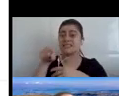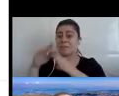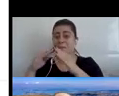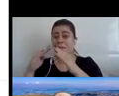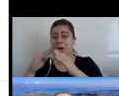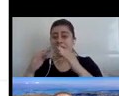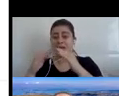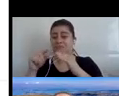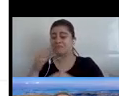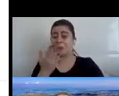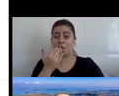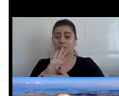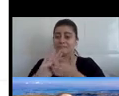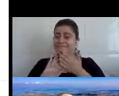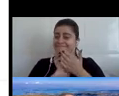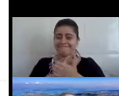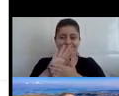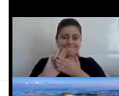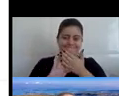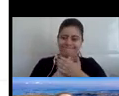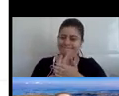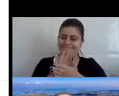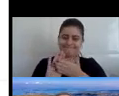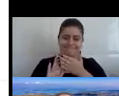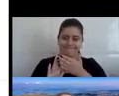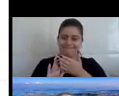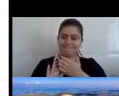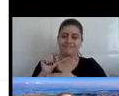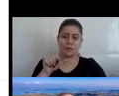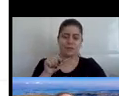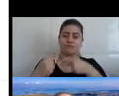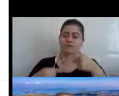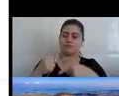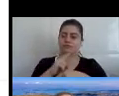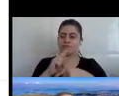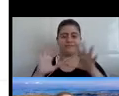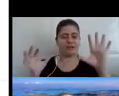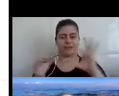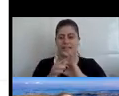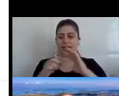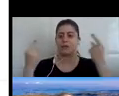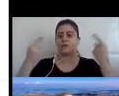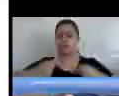políticas públicas, principalmente de alimentação, e políticas urbanas não integradas. Esse é um desafio a lidar.